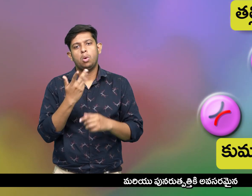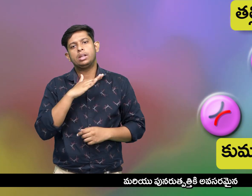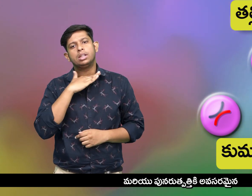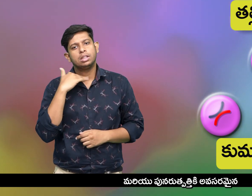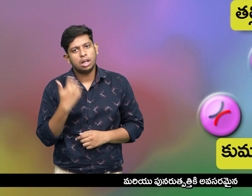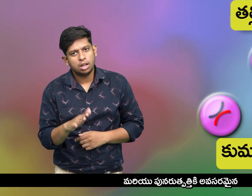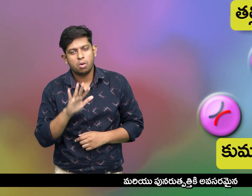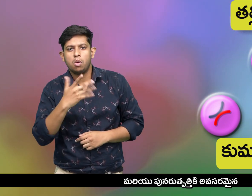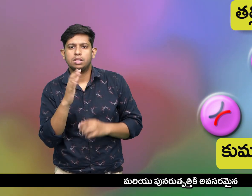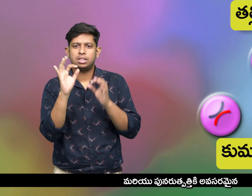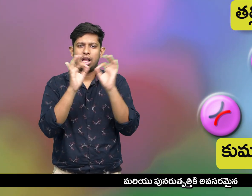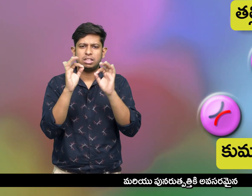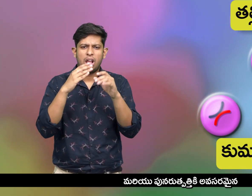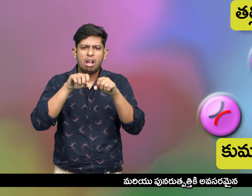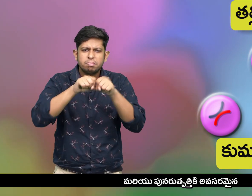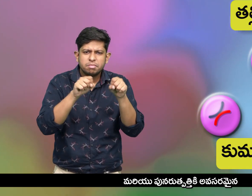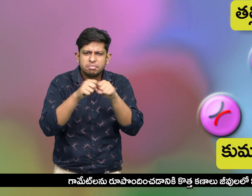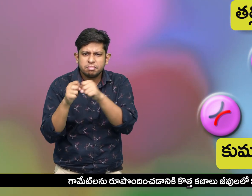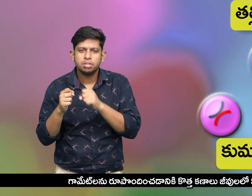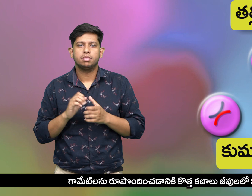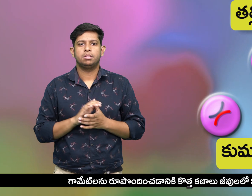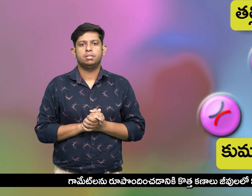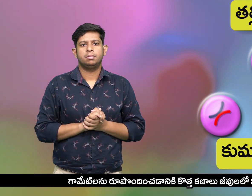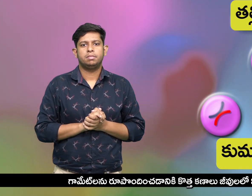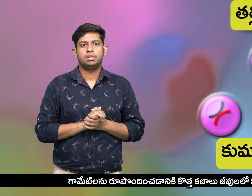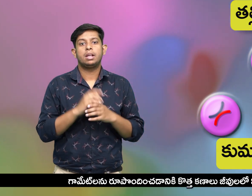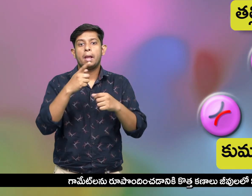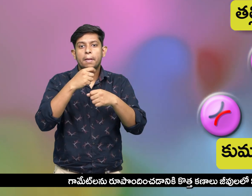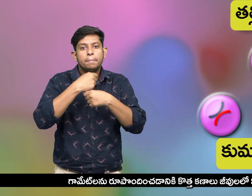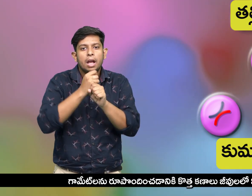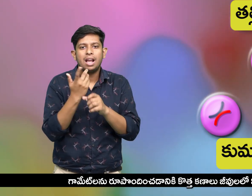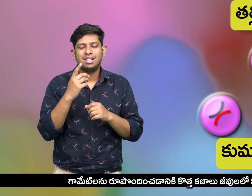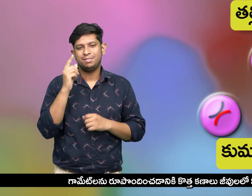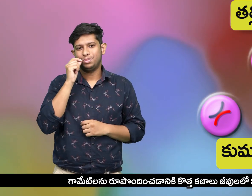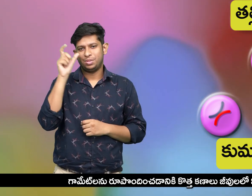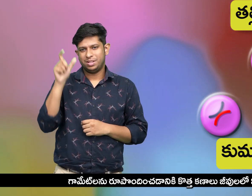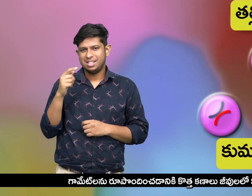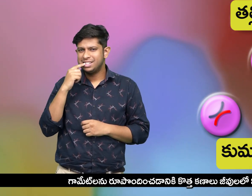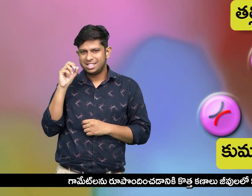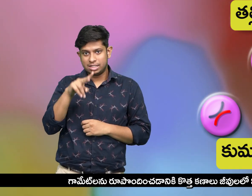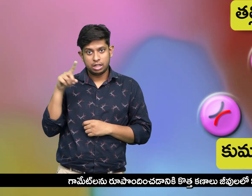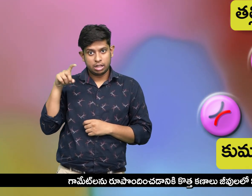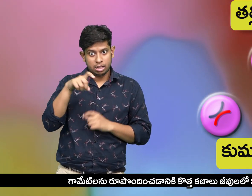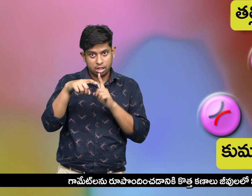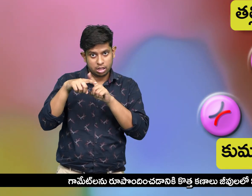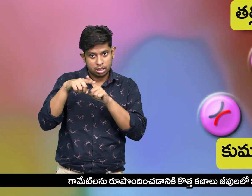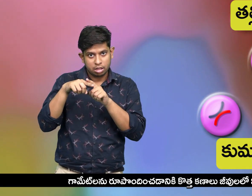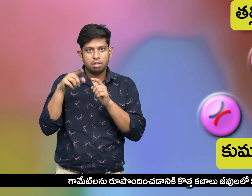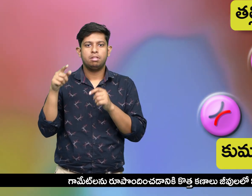మరియు పునరుత్పత్తికి అవసరమైన గామేట్లను రూపొందించడానికి కొత్త కణాలు జీవులలో ఏర్పడతాయి.